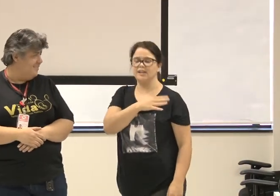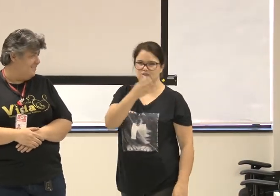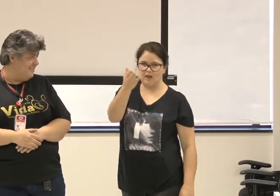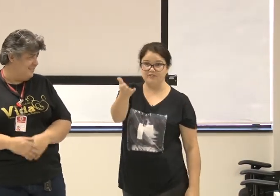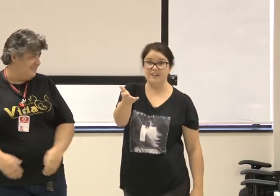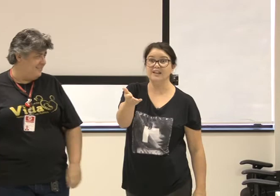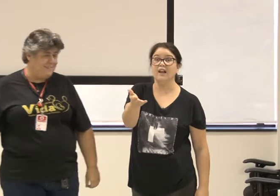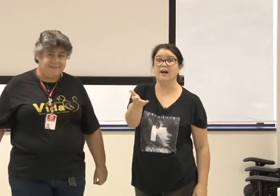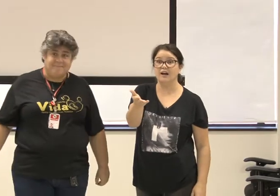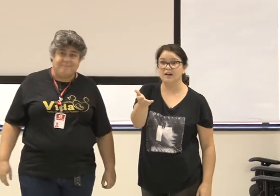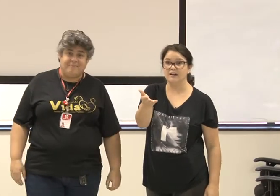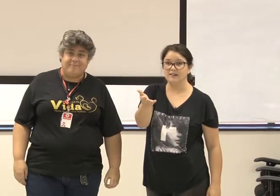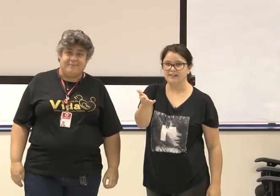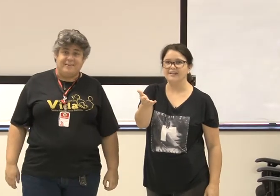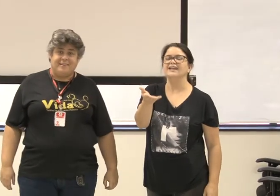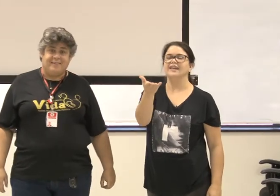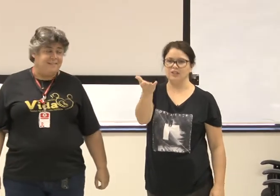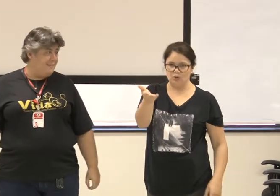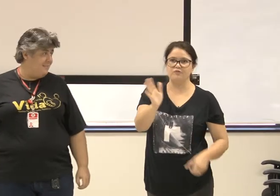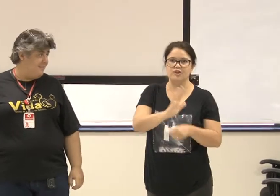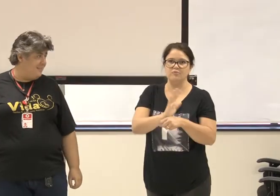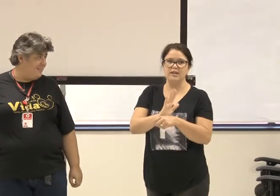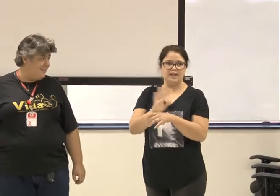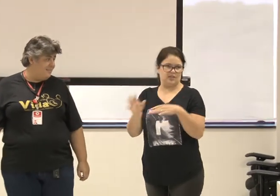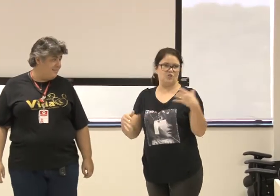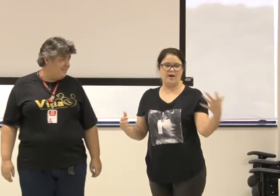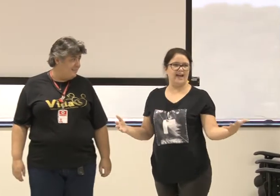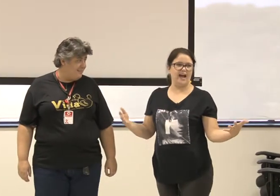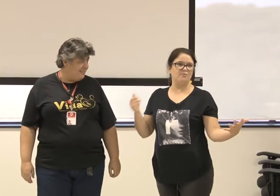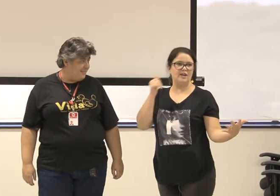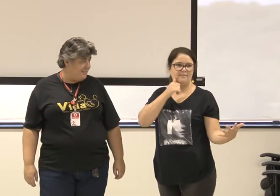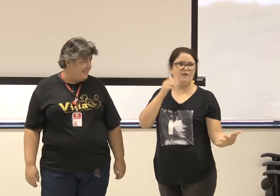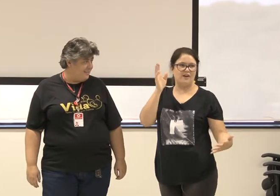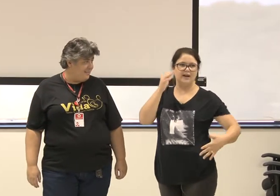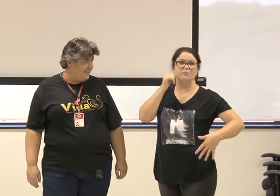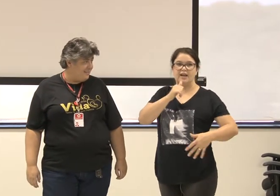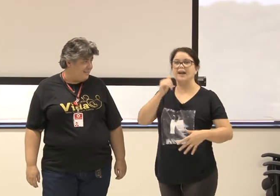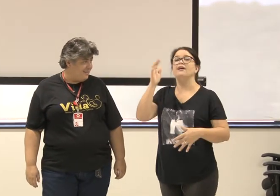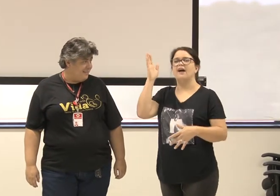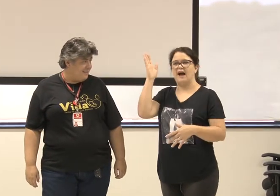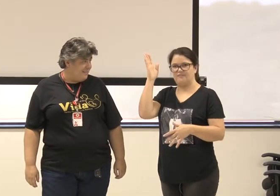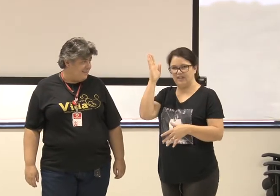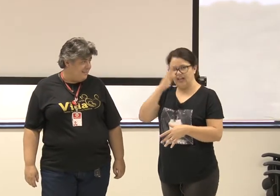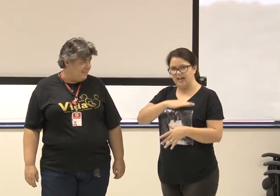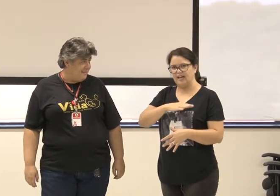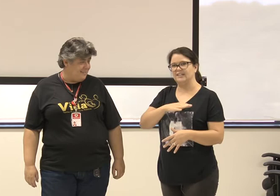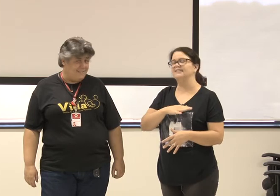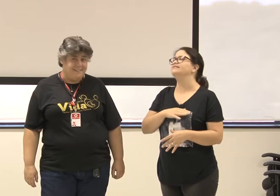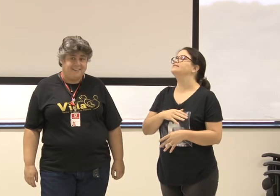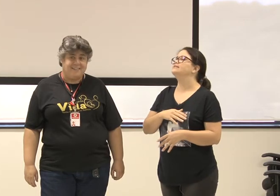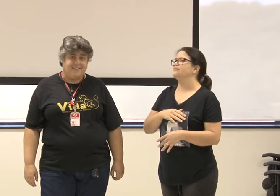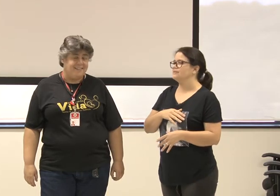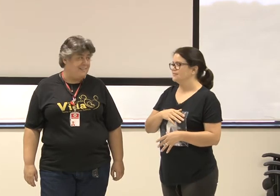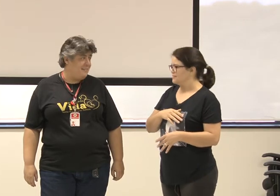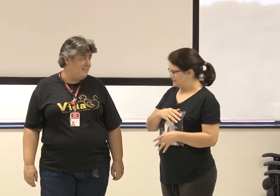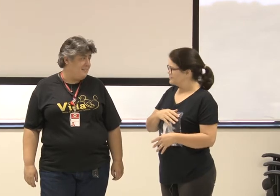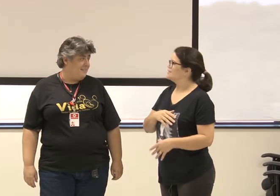Isso, a vilã. E no filme não é a mulher malvada, a vilã. É